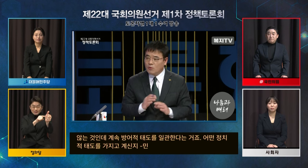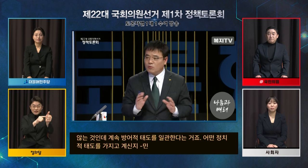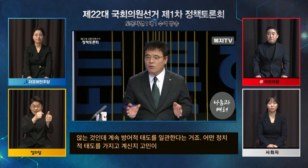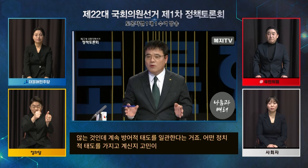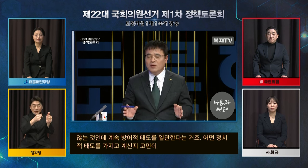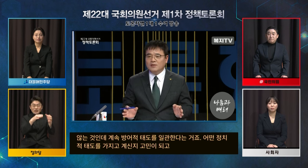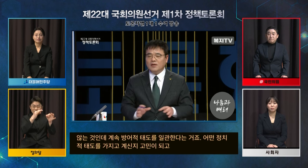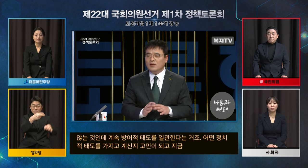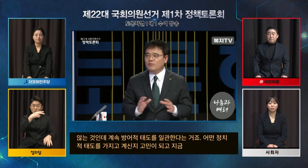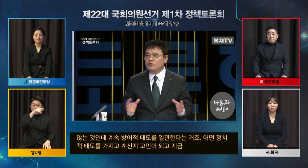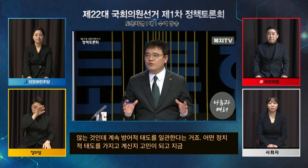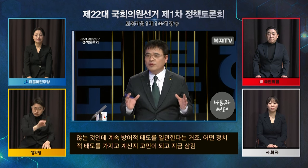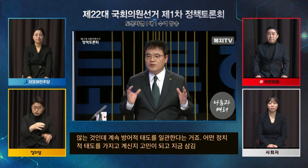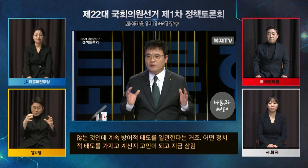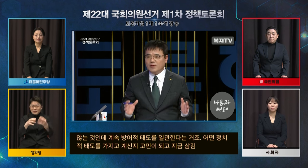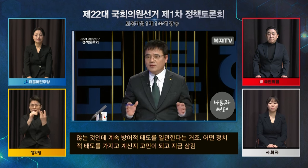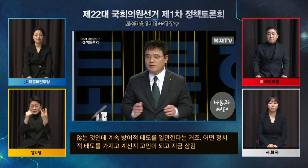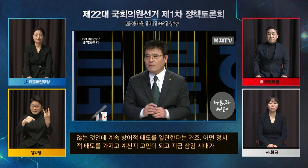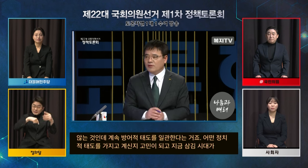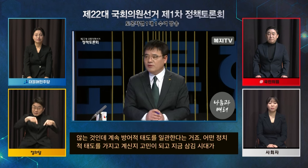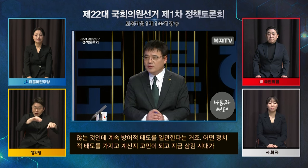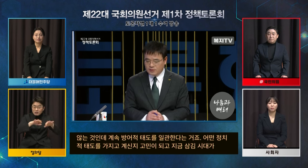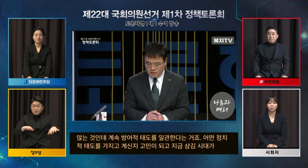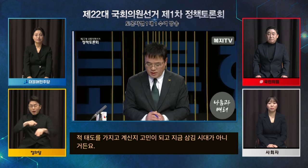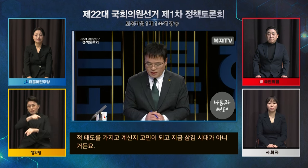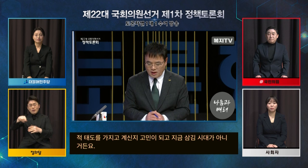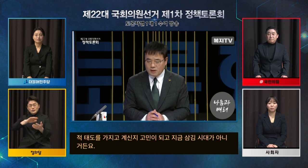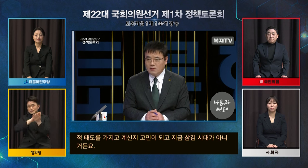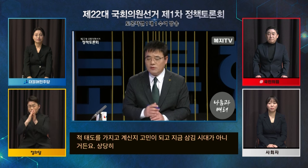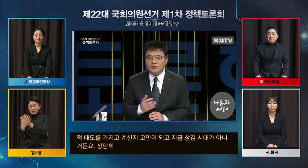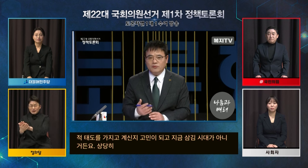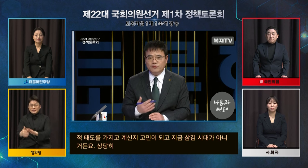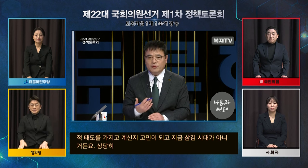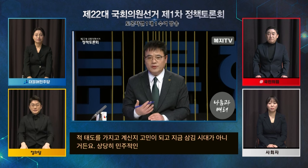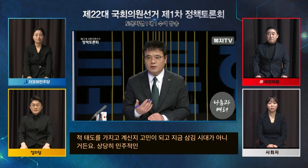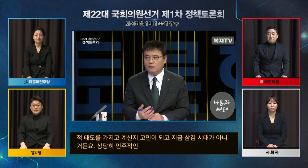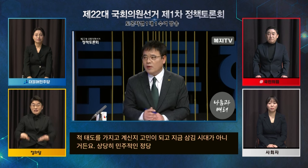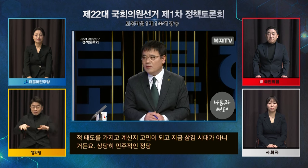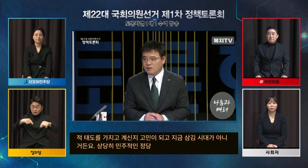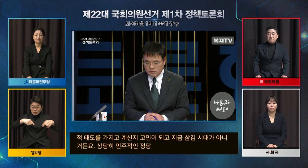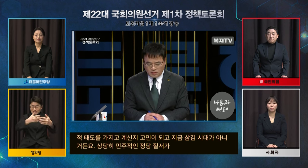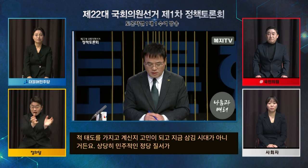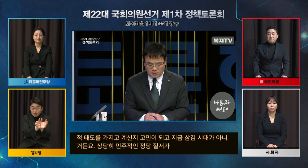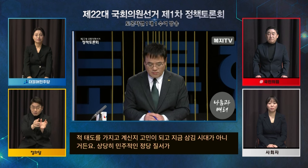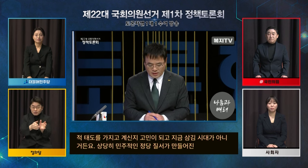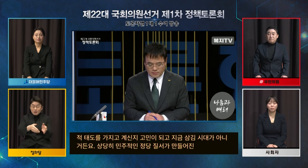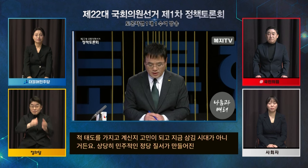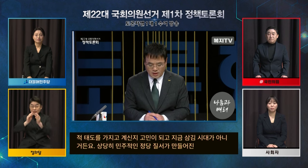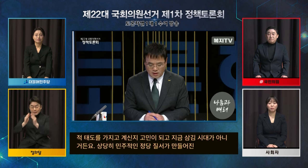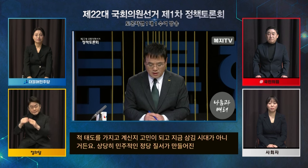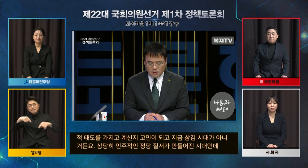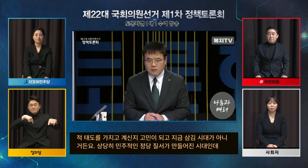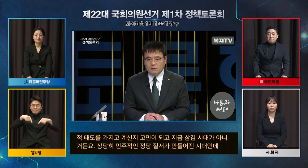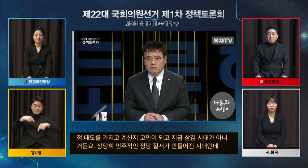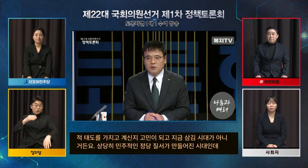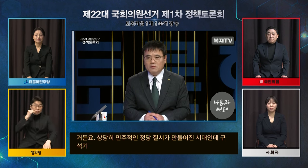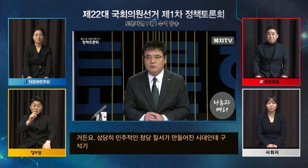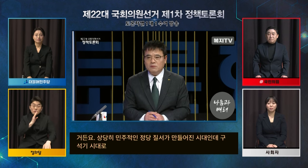시절은 이제 넘었고 상당히 민주적인 정당질서가 만들어지는 시대인데 굉장히 구석기 시대로 돌아간다는 그런 느낌 같은 걸 봤습니다.